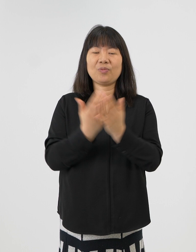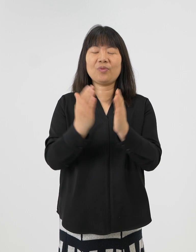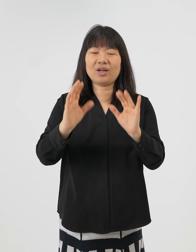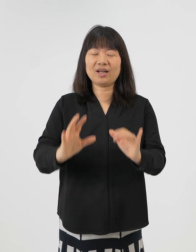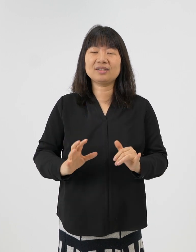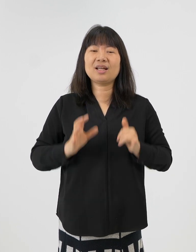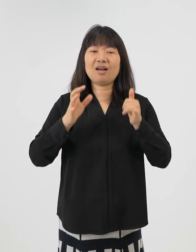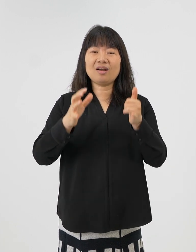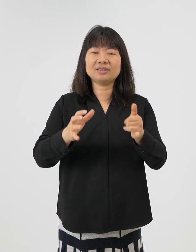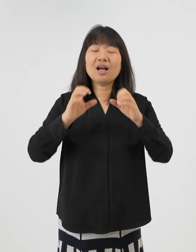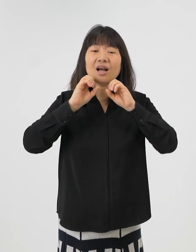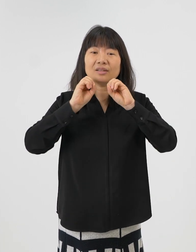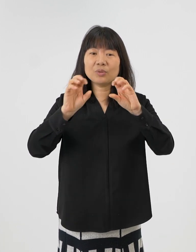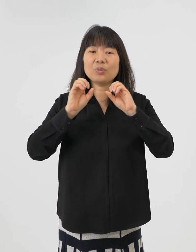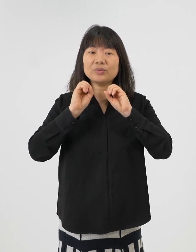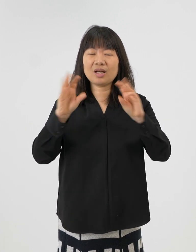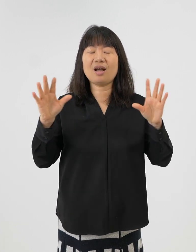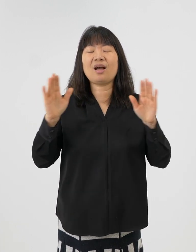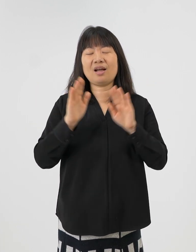세상에